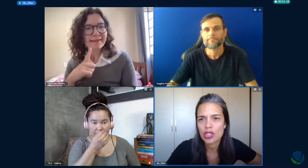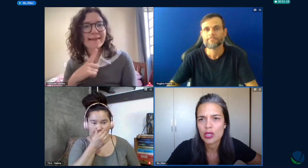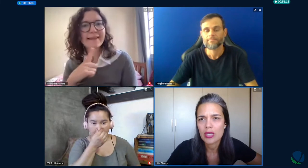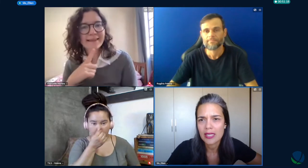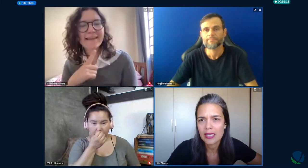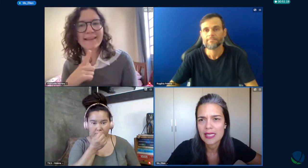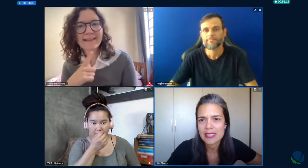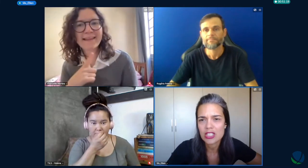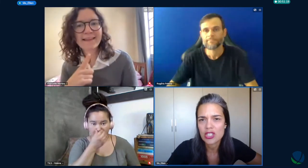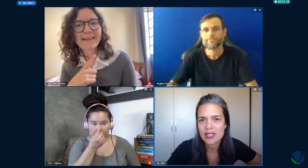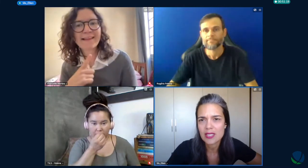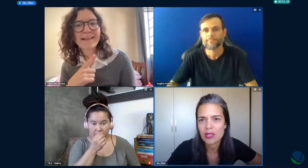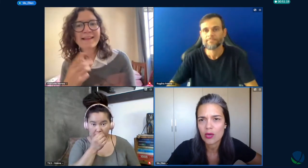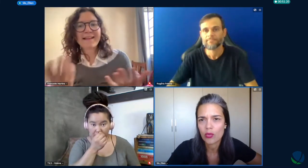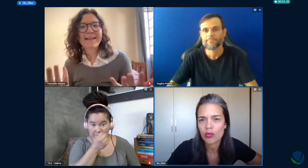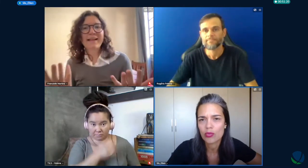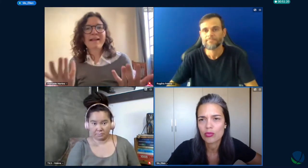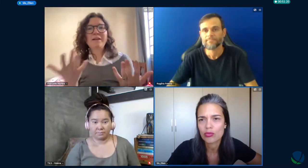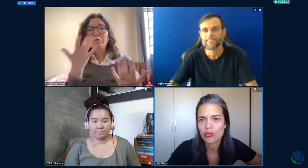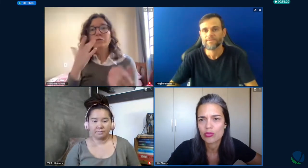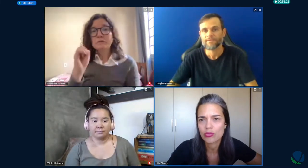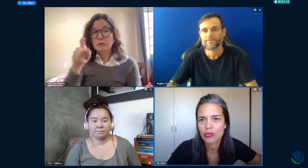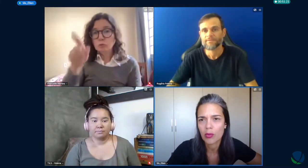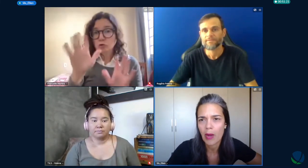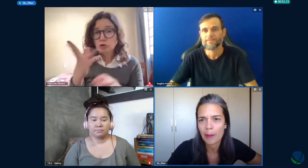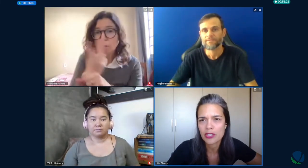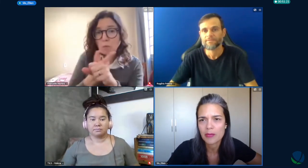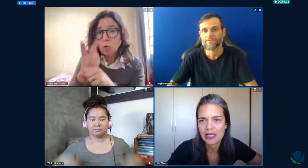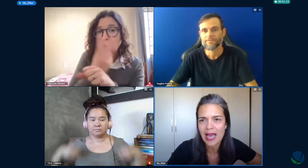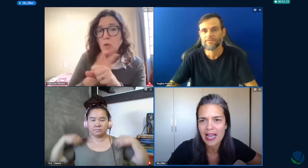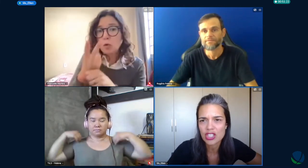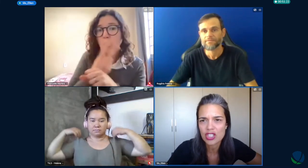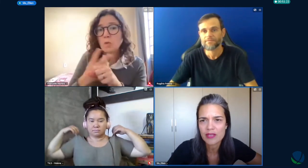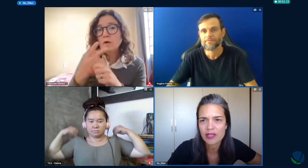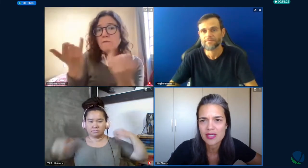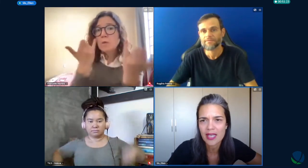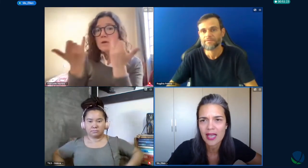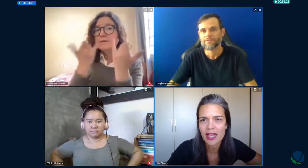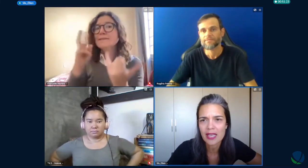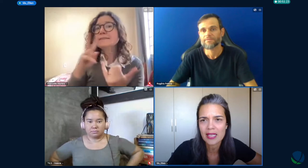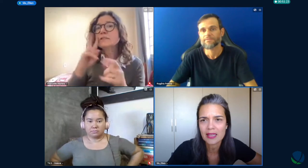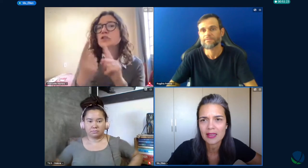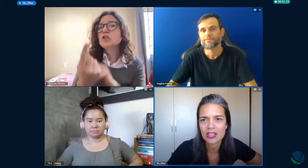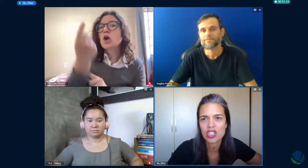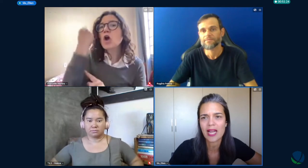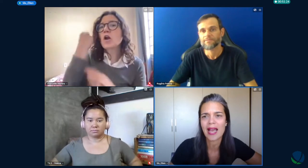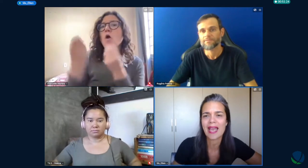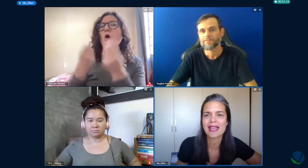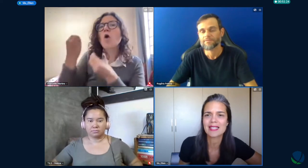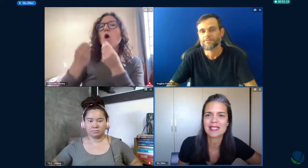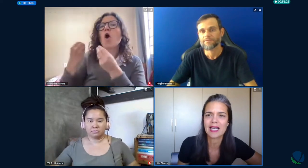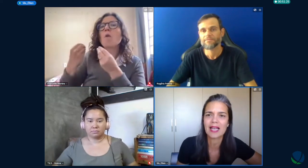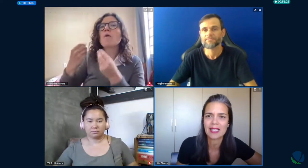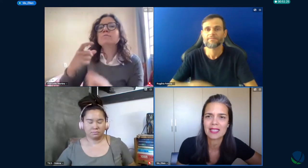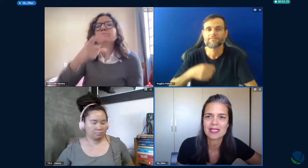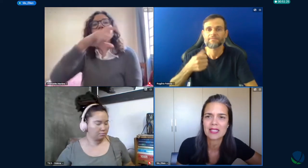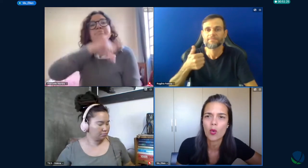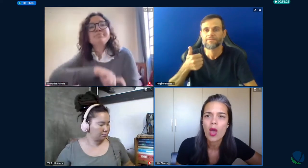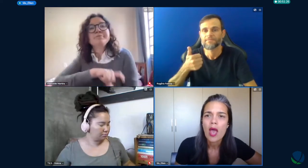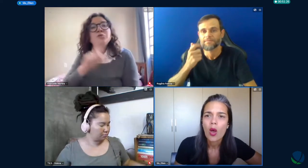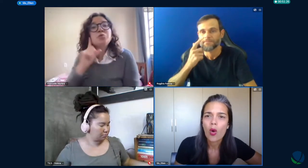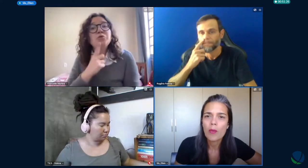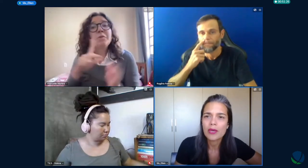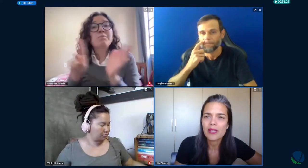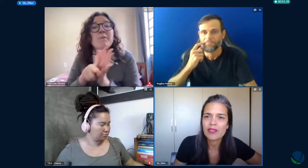lembro de que existe, sim, a possibilidade de você tirar essas carteiras.